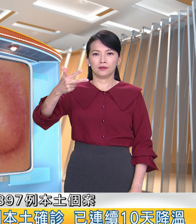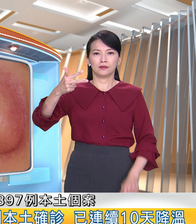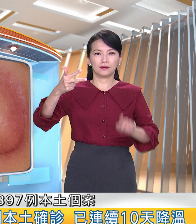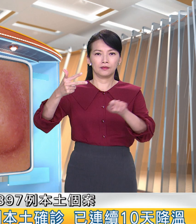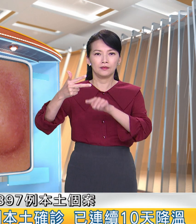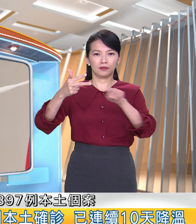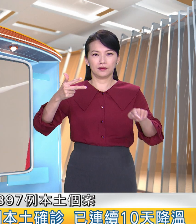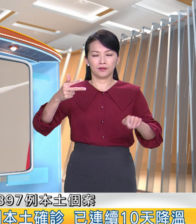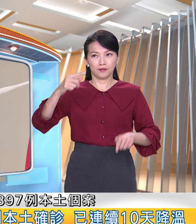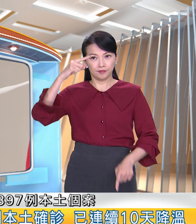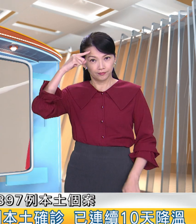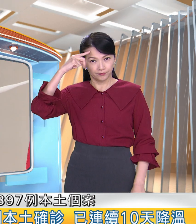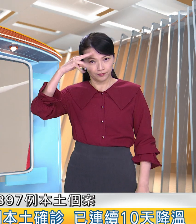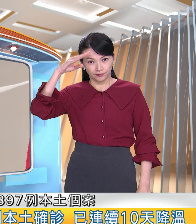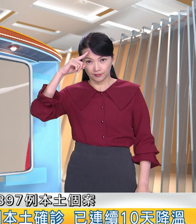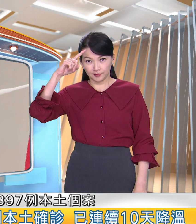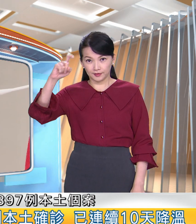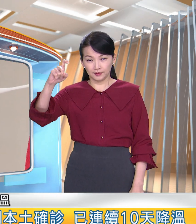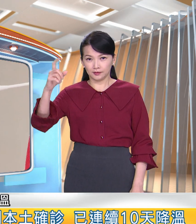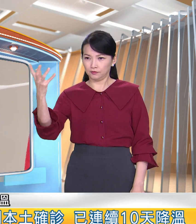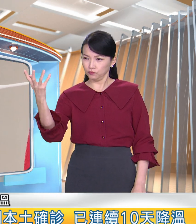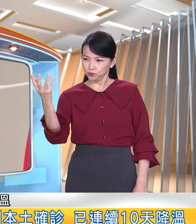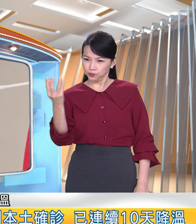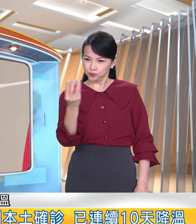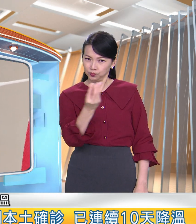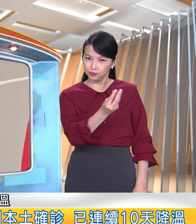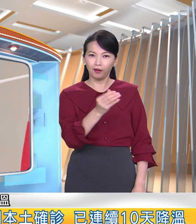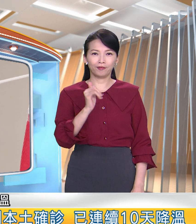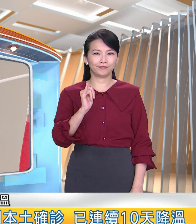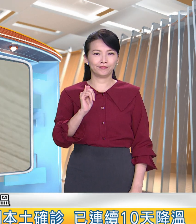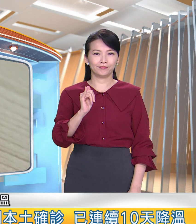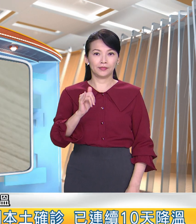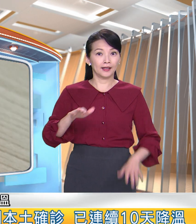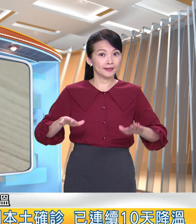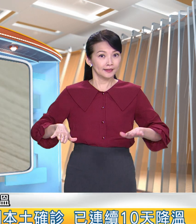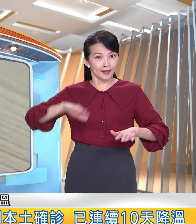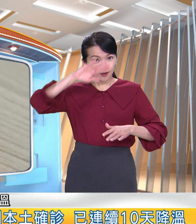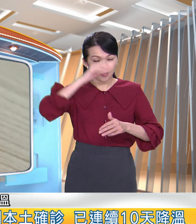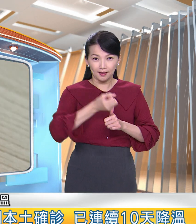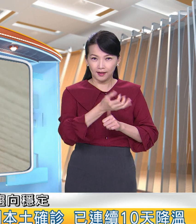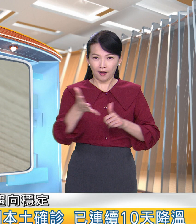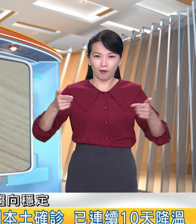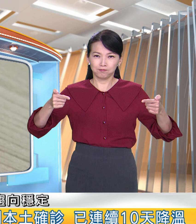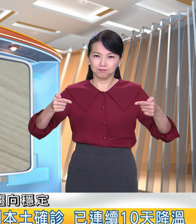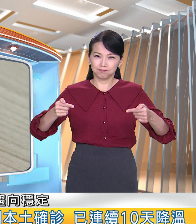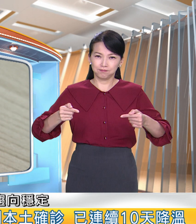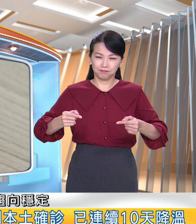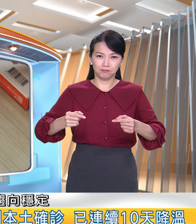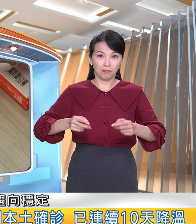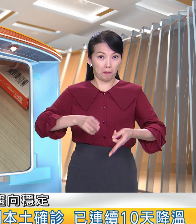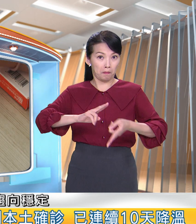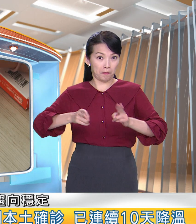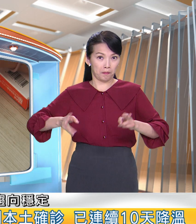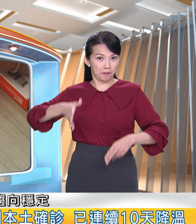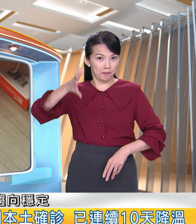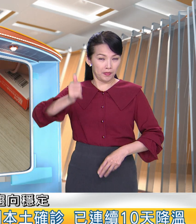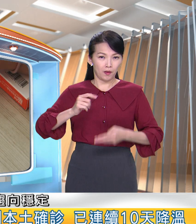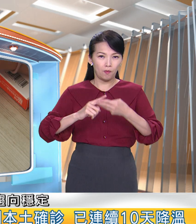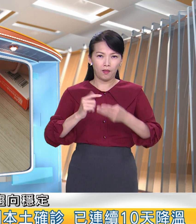12397例的本土个案，已经连续10天降温。而由于目前疫情趋向稳